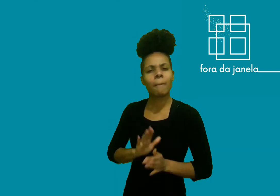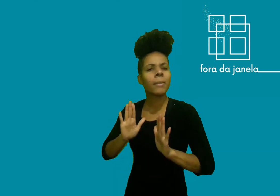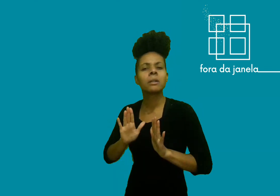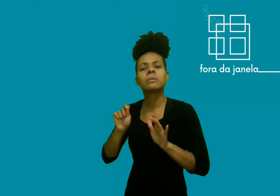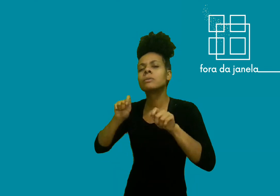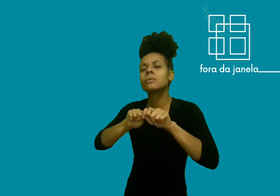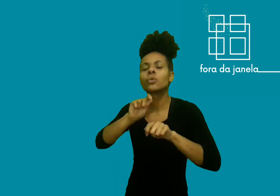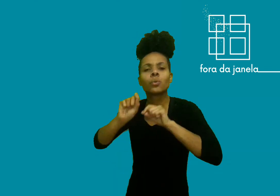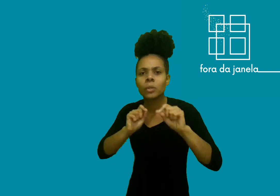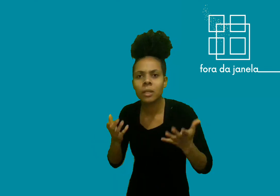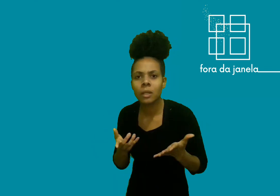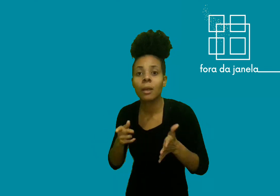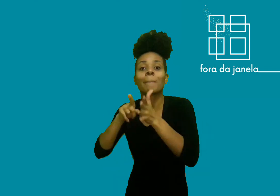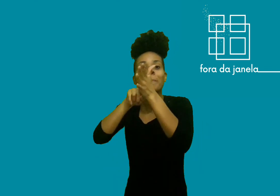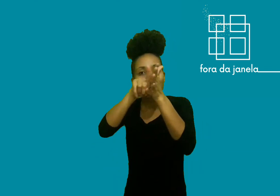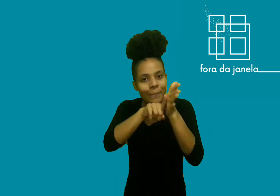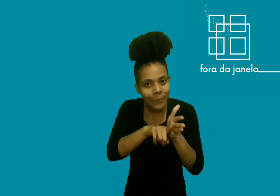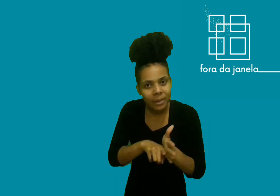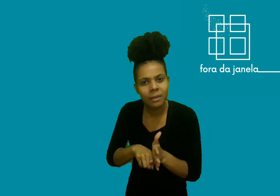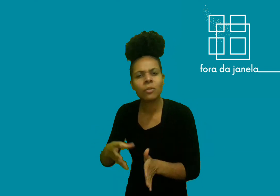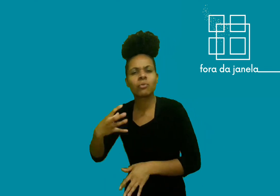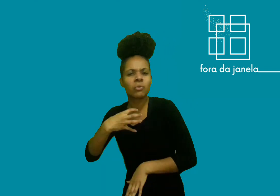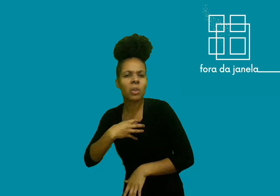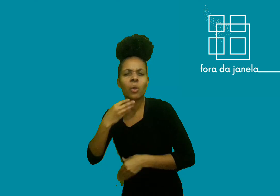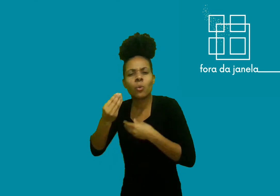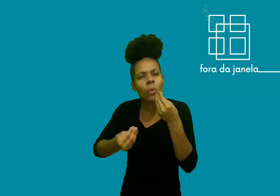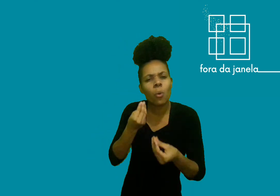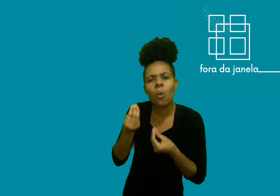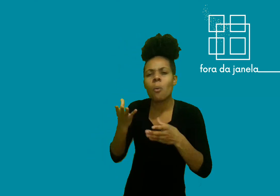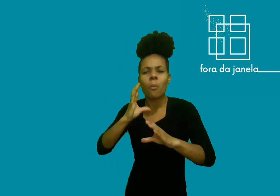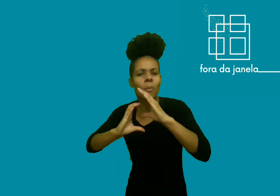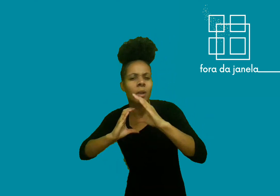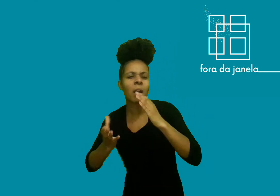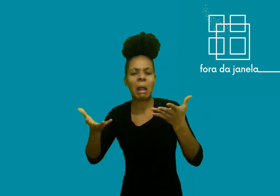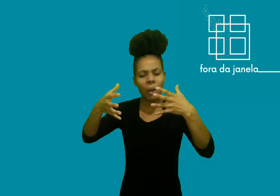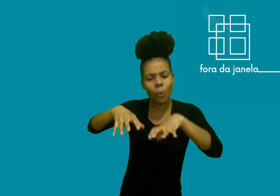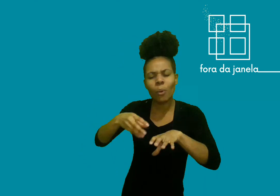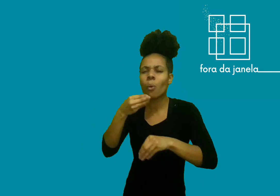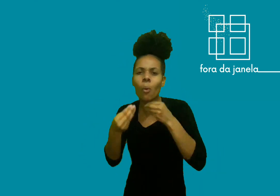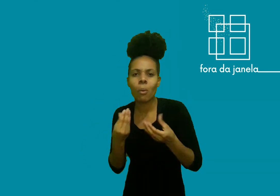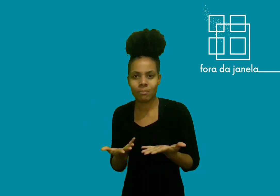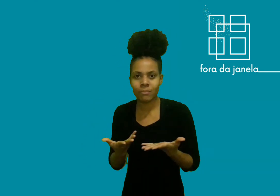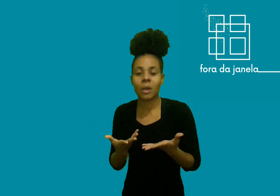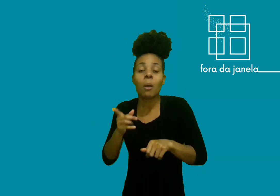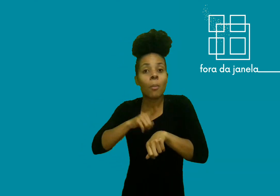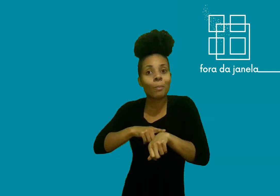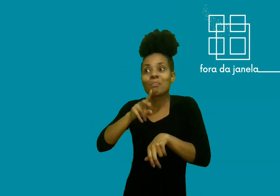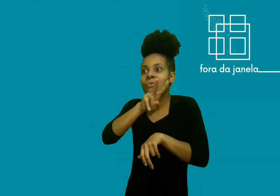lado, né, é excluir. Pegando um pouco do que a Pamela falou, de não limitar as pessoas,